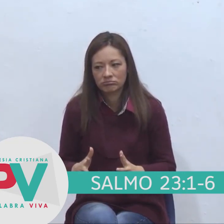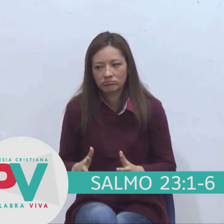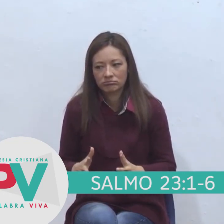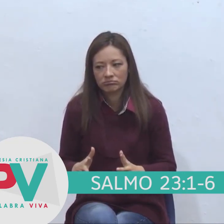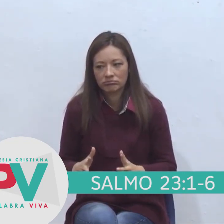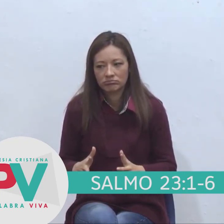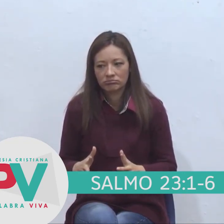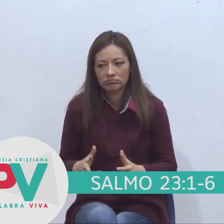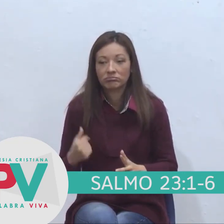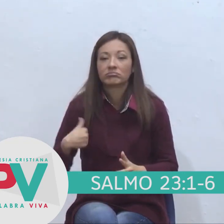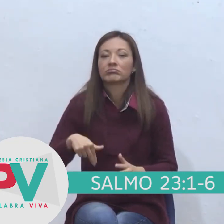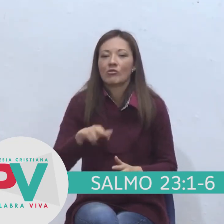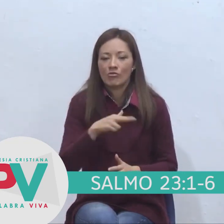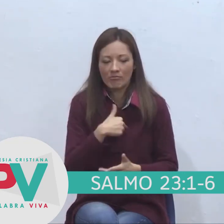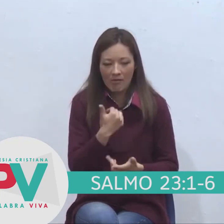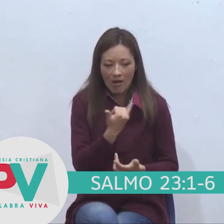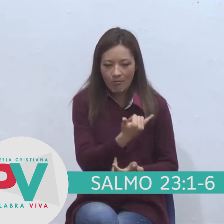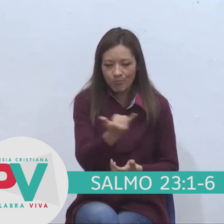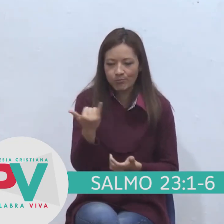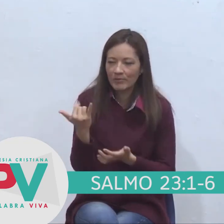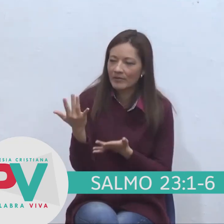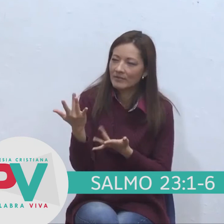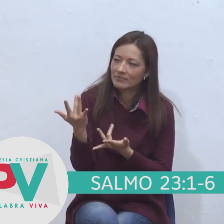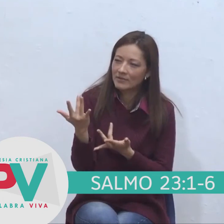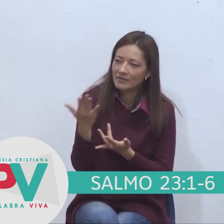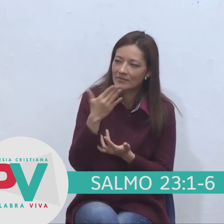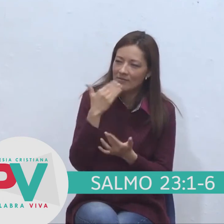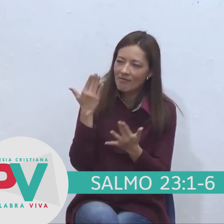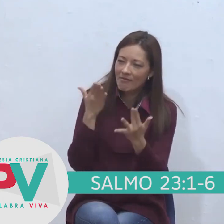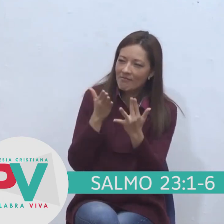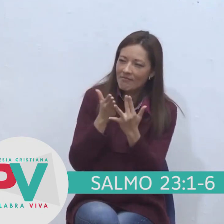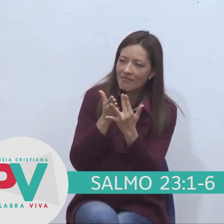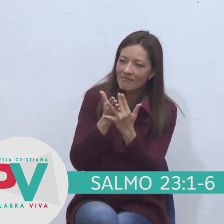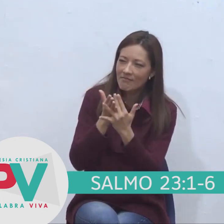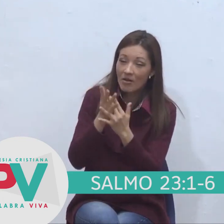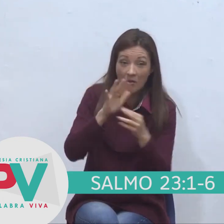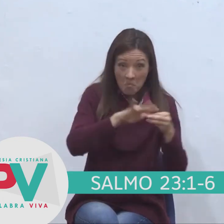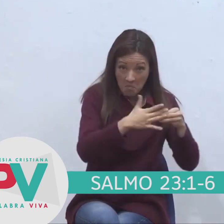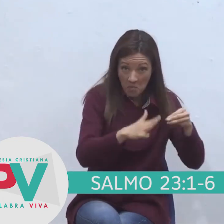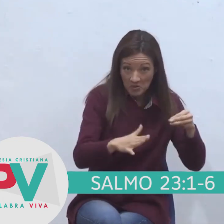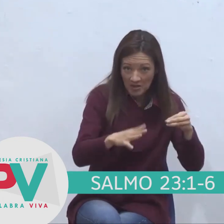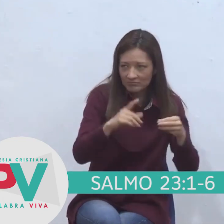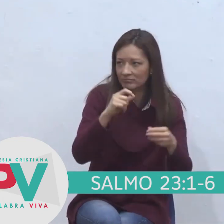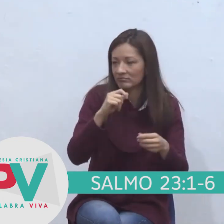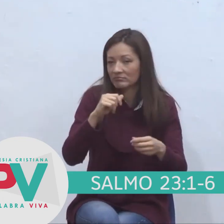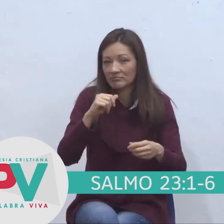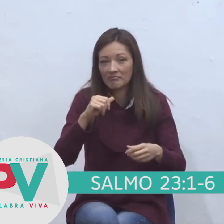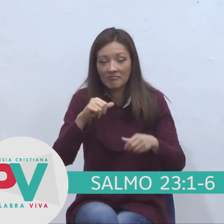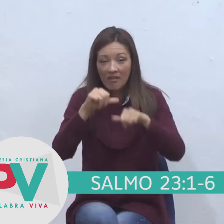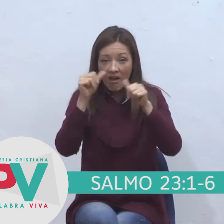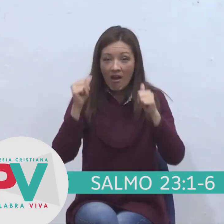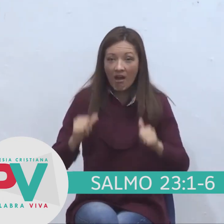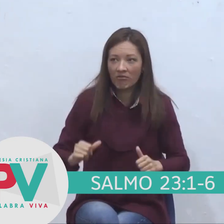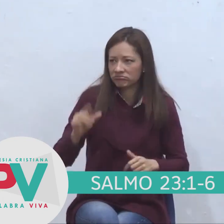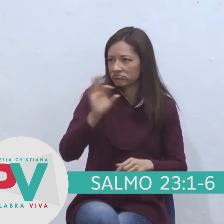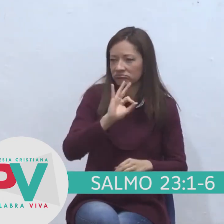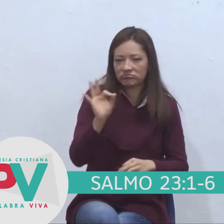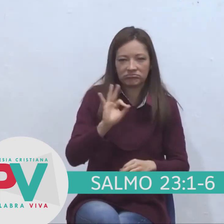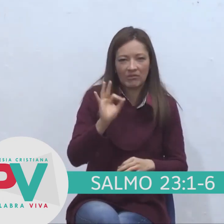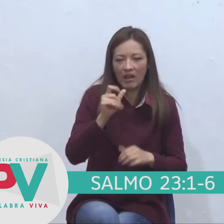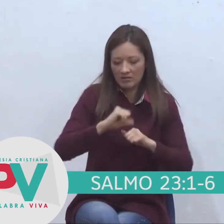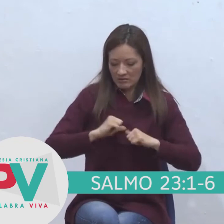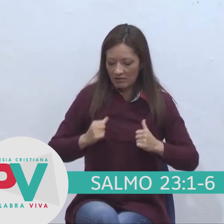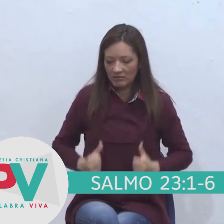Y tenemos esperanza, porque tenemos un mejor mediador, que ya no es Moisés, ni es Aarón, ni es ningún sacerdote, no es